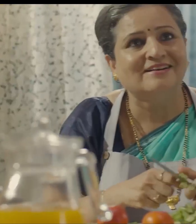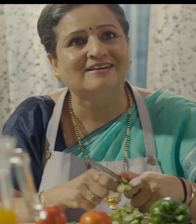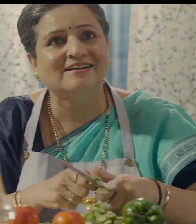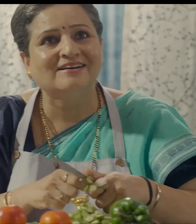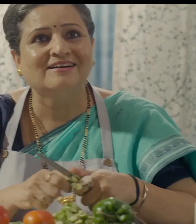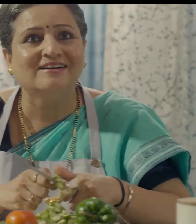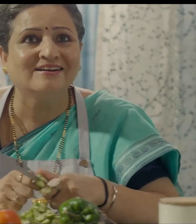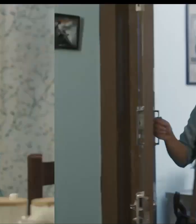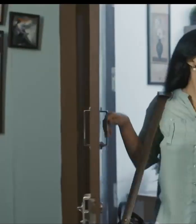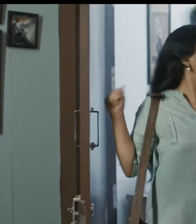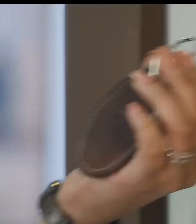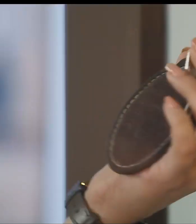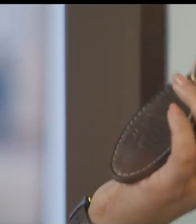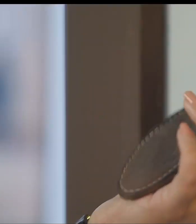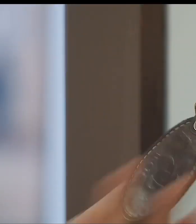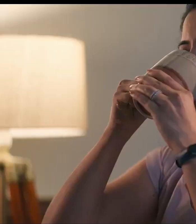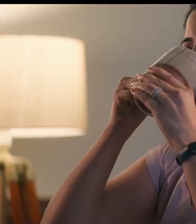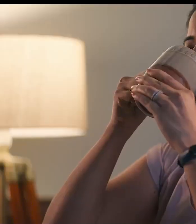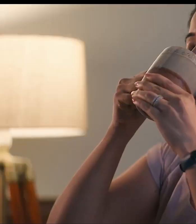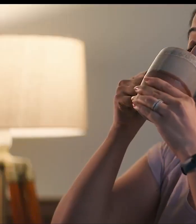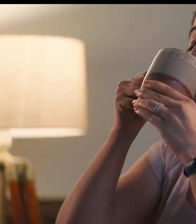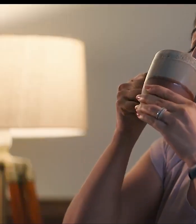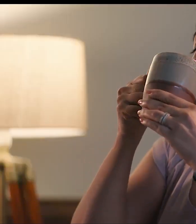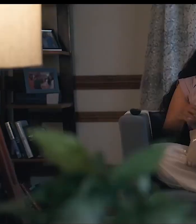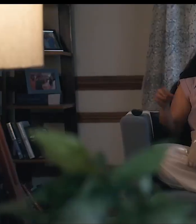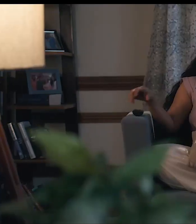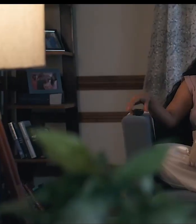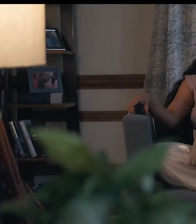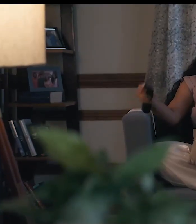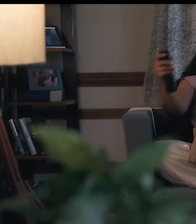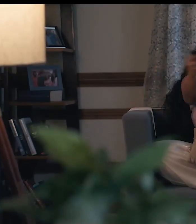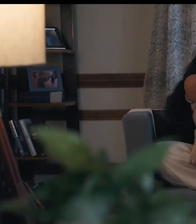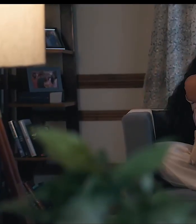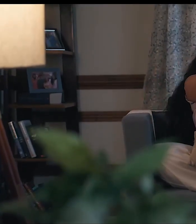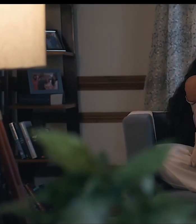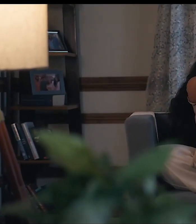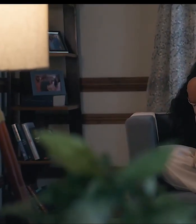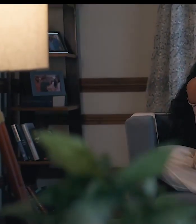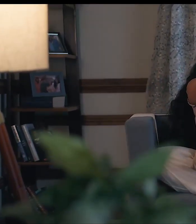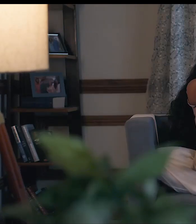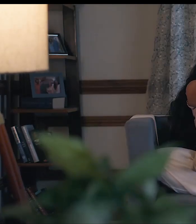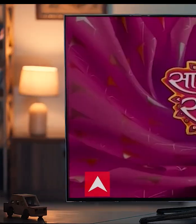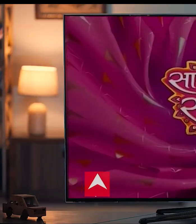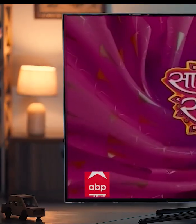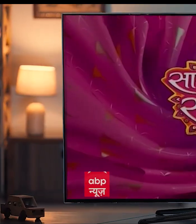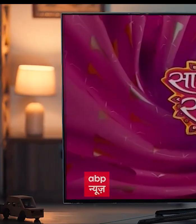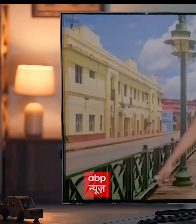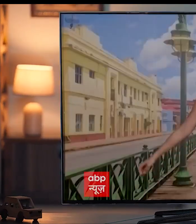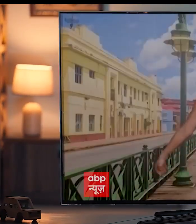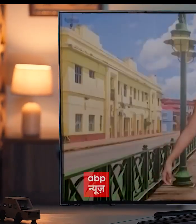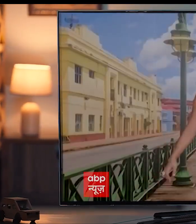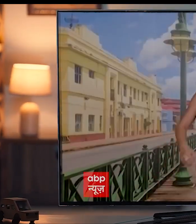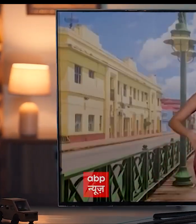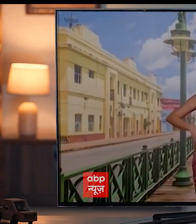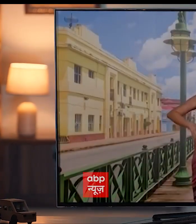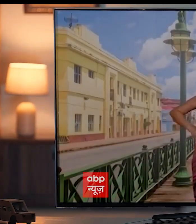जाए और यह है इनकी बहू पूरे दिन ऑफिस की टेंशन हो जाए गॉन जब यह करें अपना फेवरेट शो